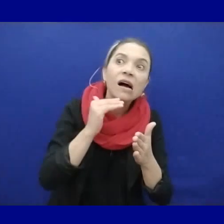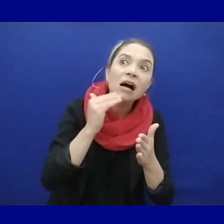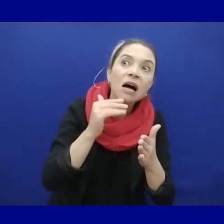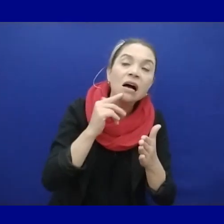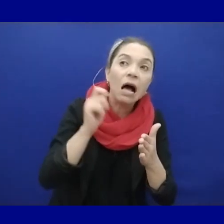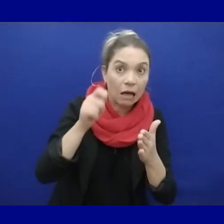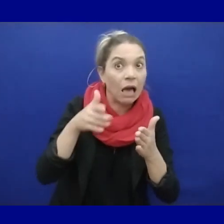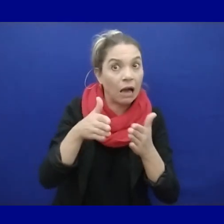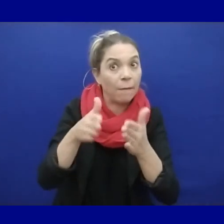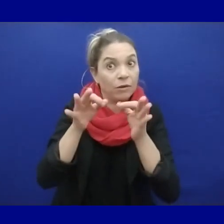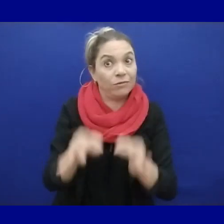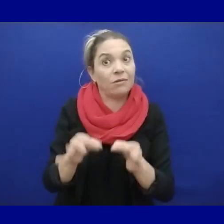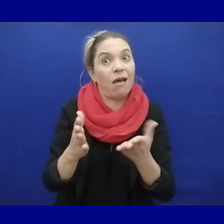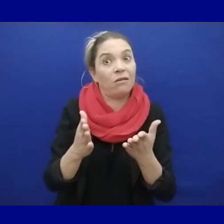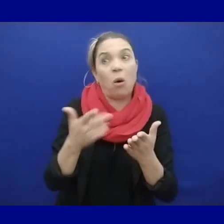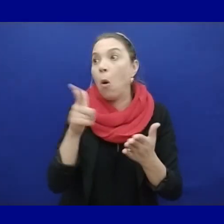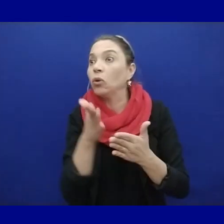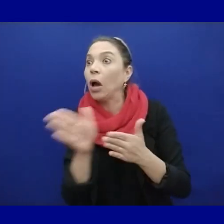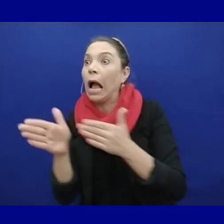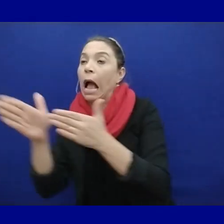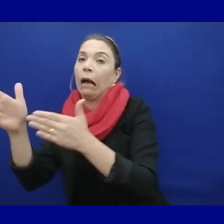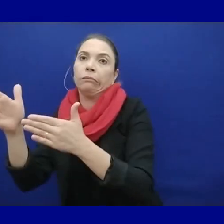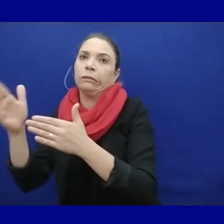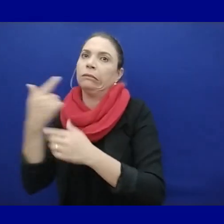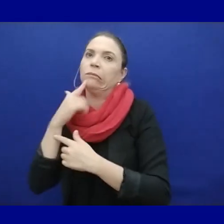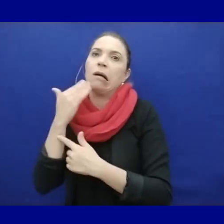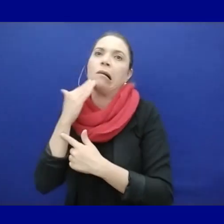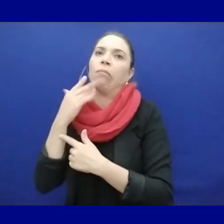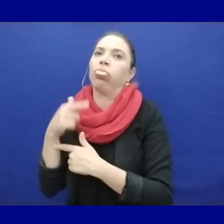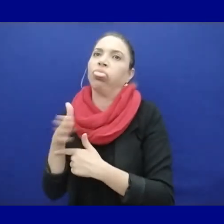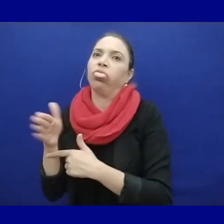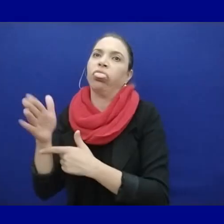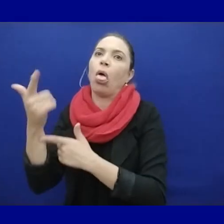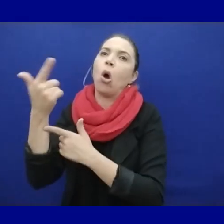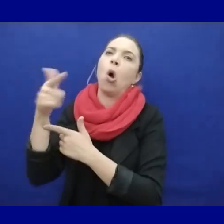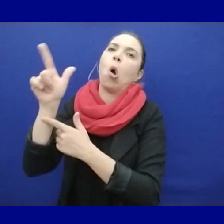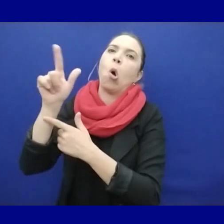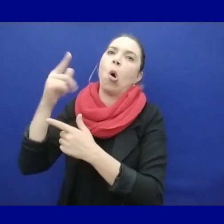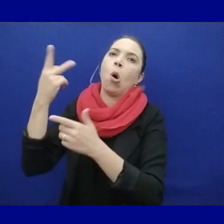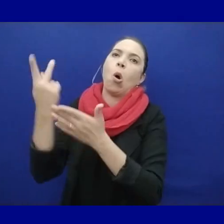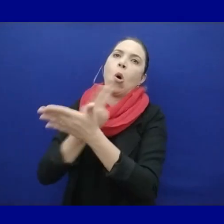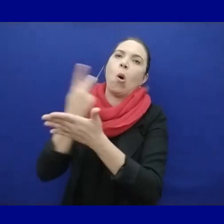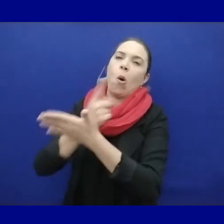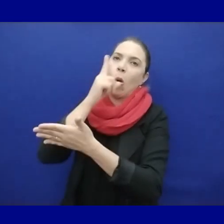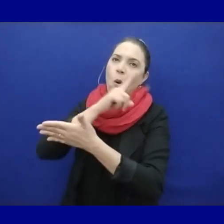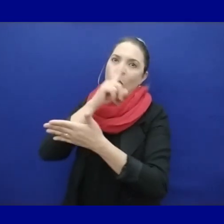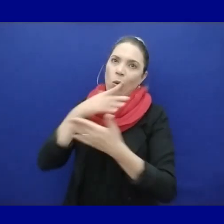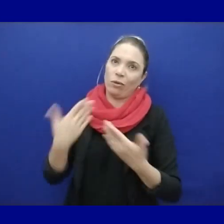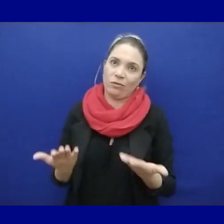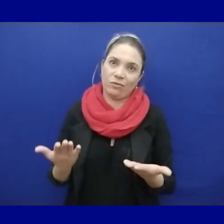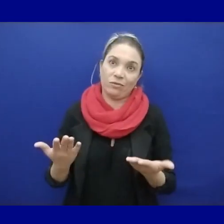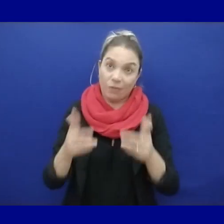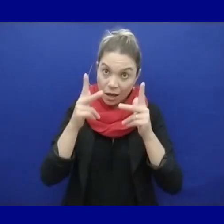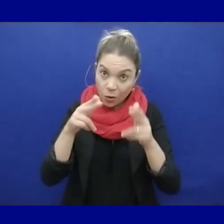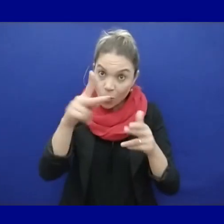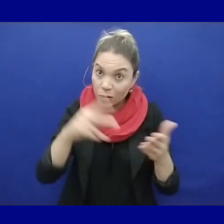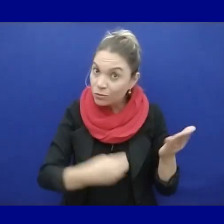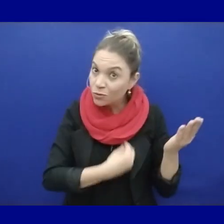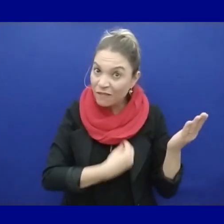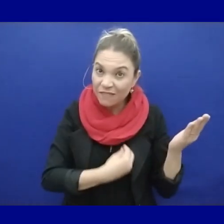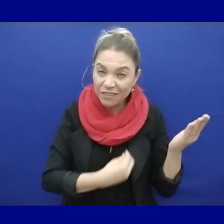dificuldades, mas que é o caminho errado, que não te levará ao seu destino esperado. Você crê em